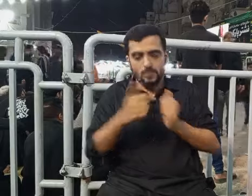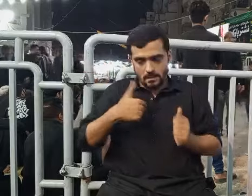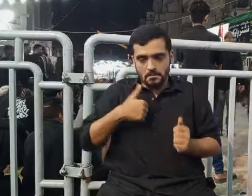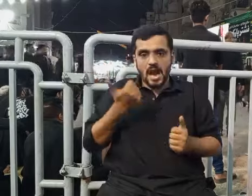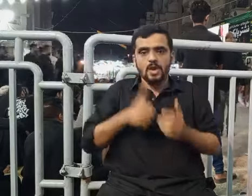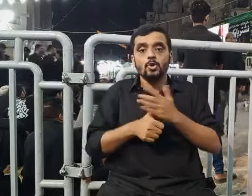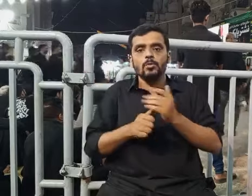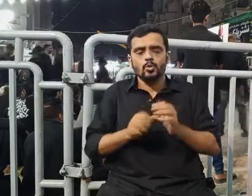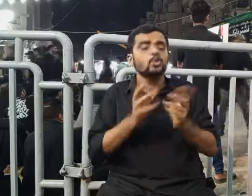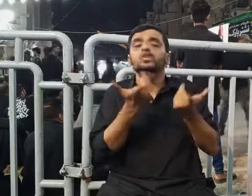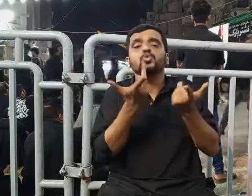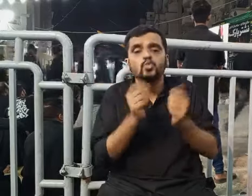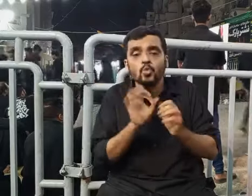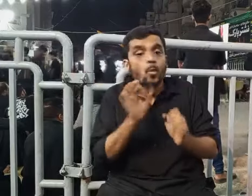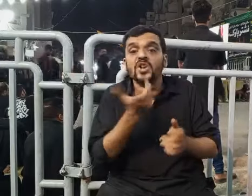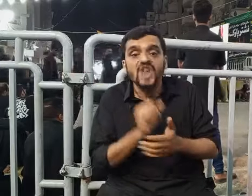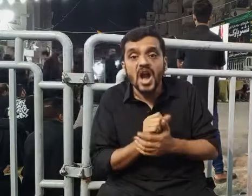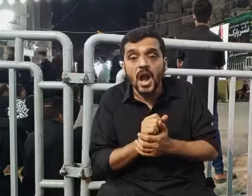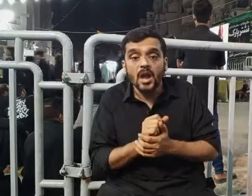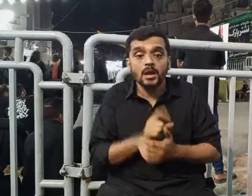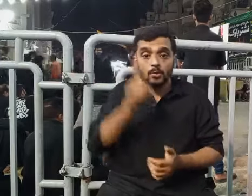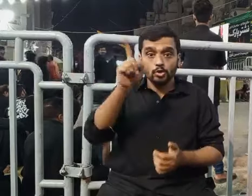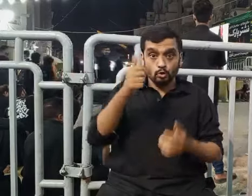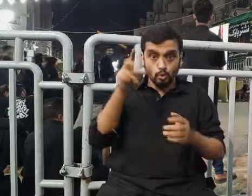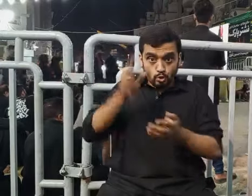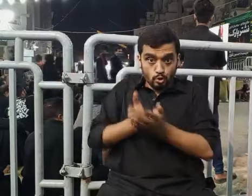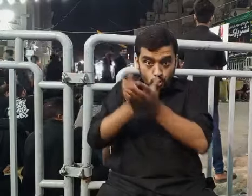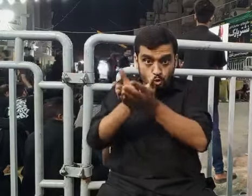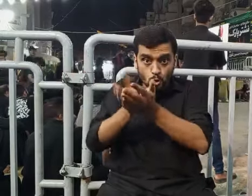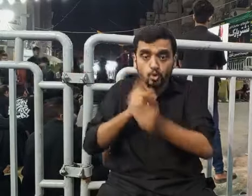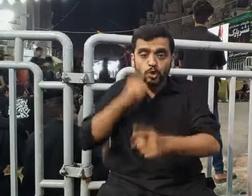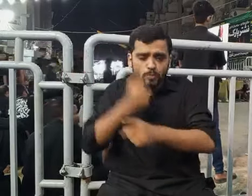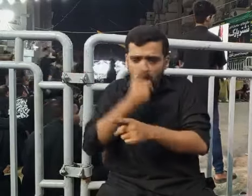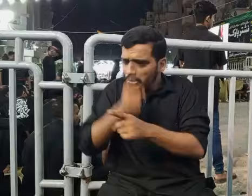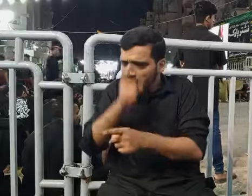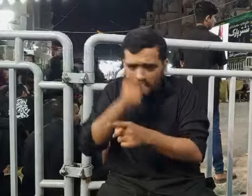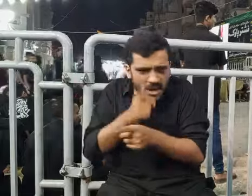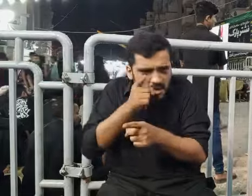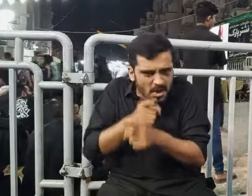فرمایا جب کہ امت سرکش نے کی جفا کہ حق میں ان کے منہ سے صابر نے بٹوا